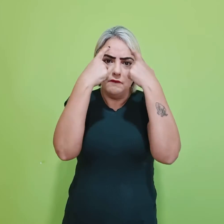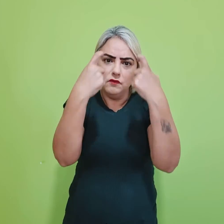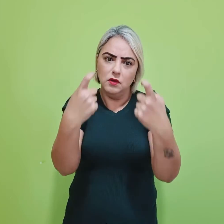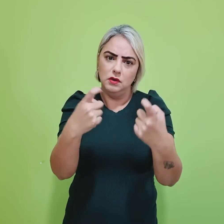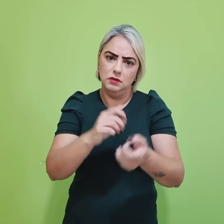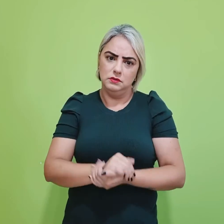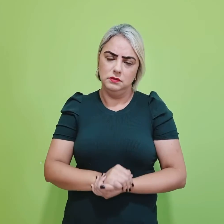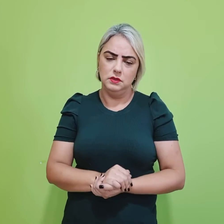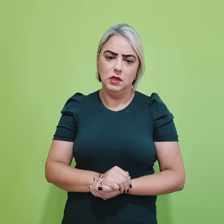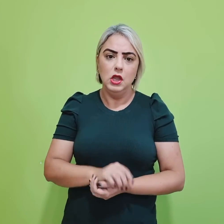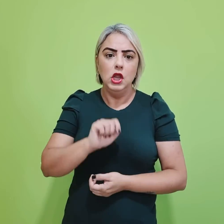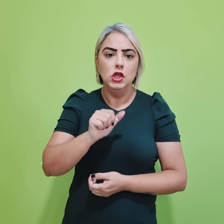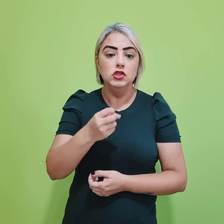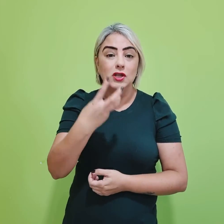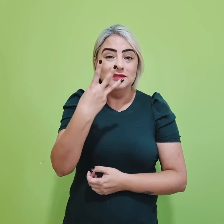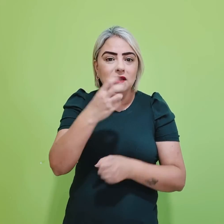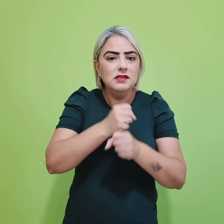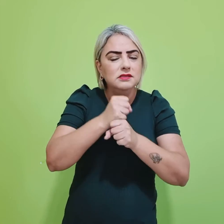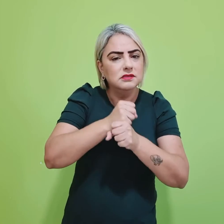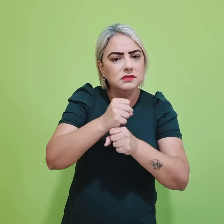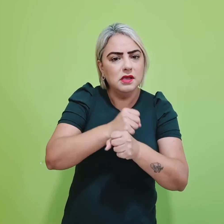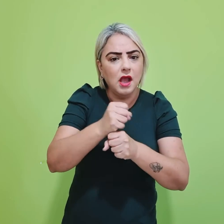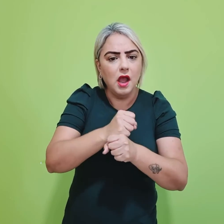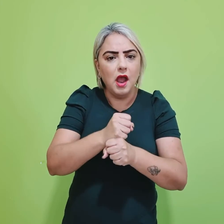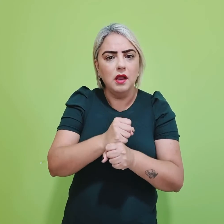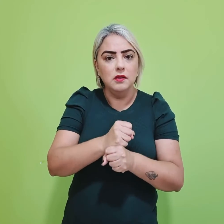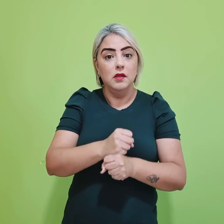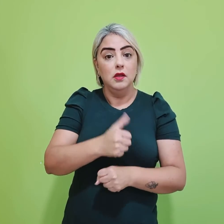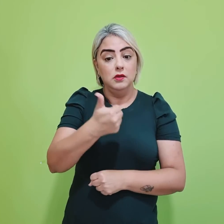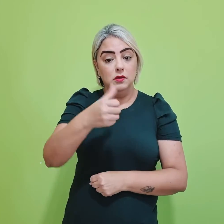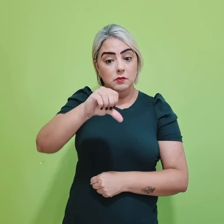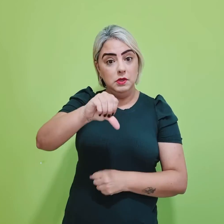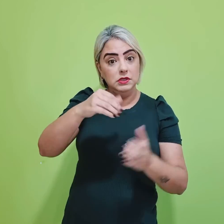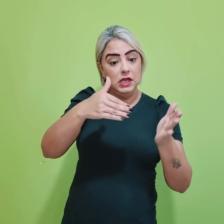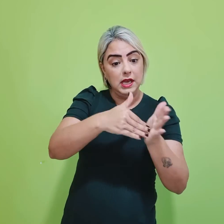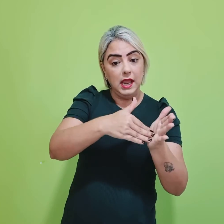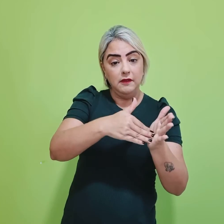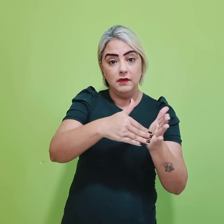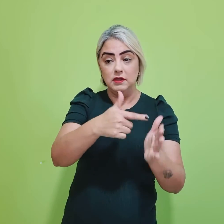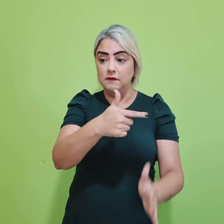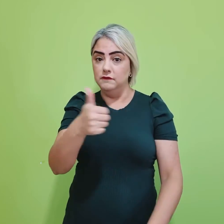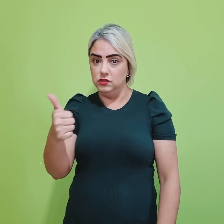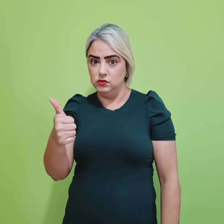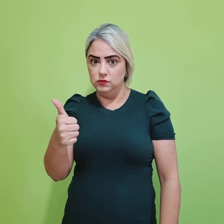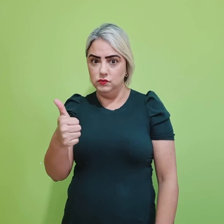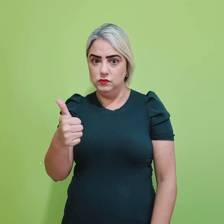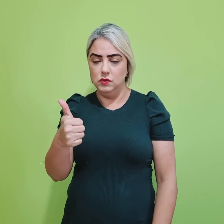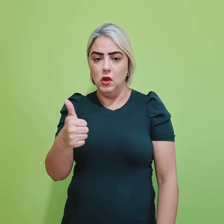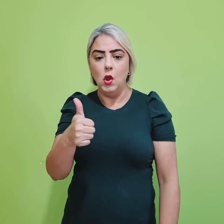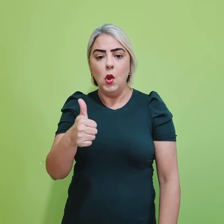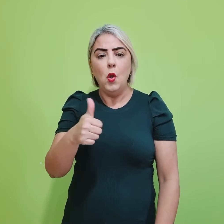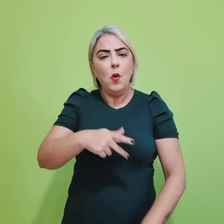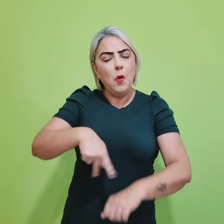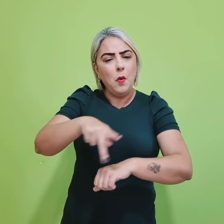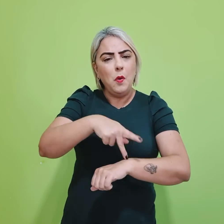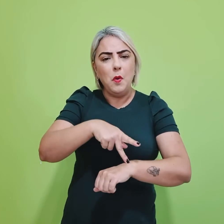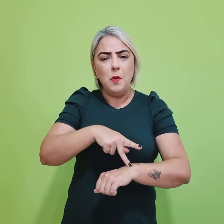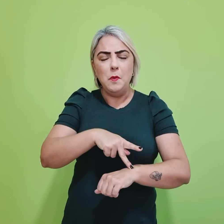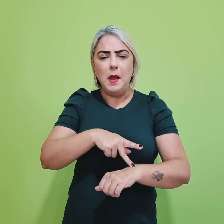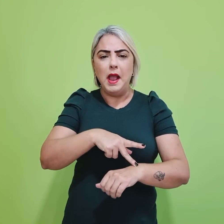violência. Em apenas 3 anos, de 2019 a 2021, o país